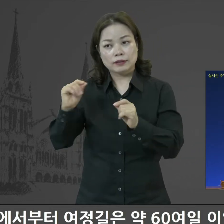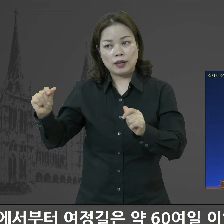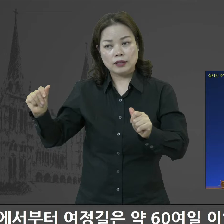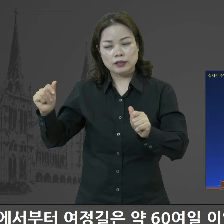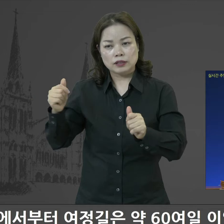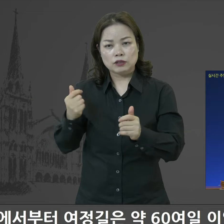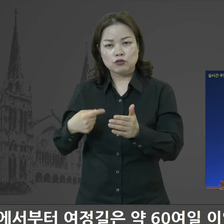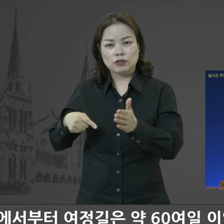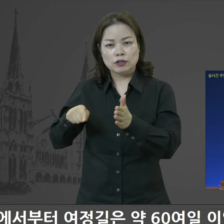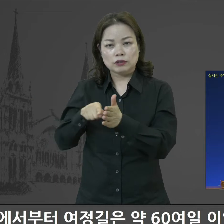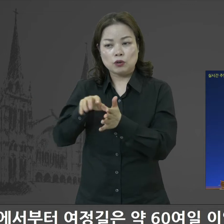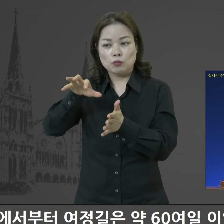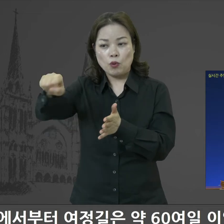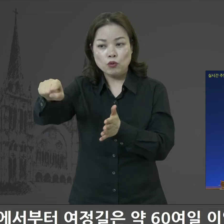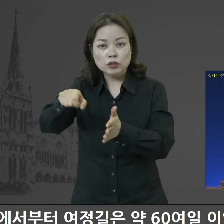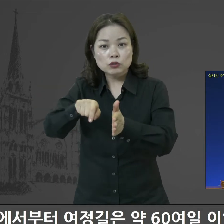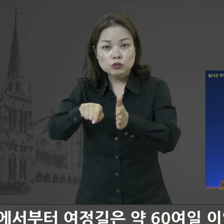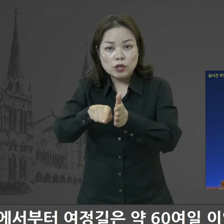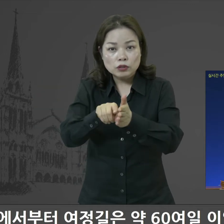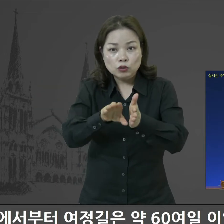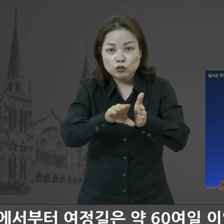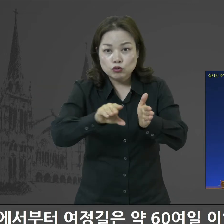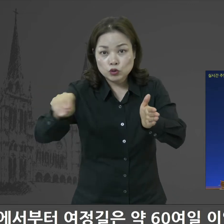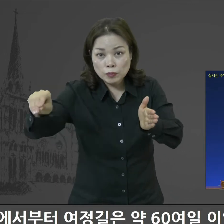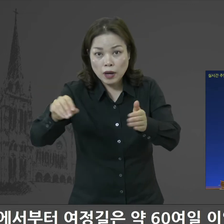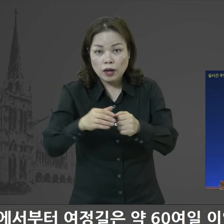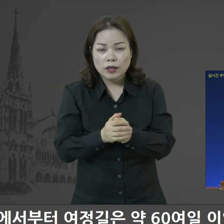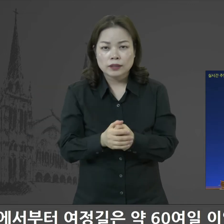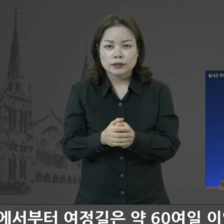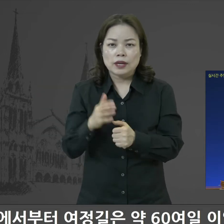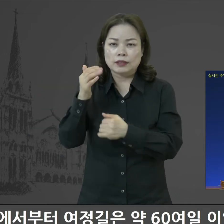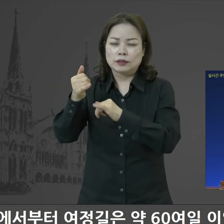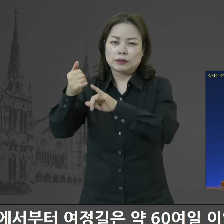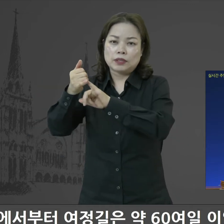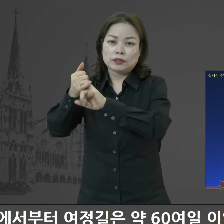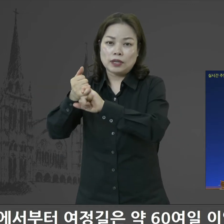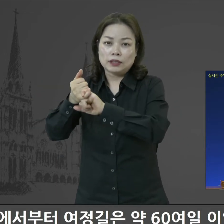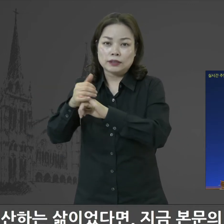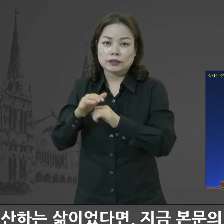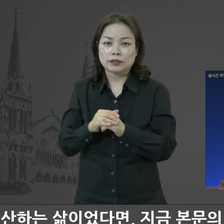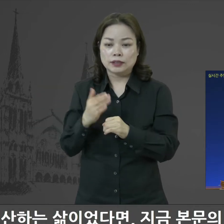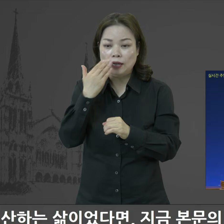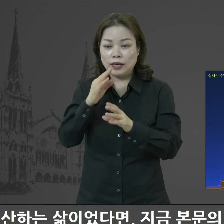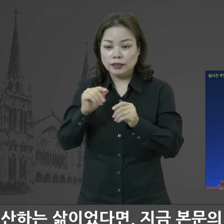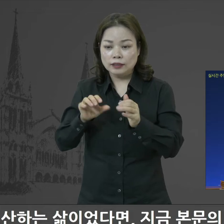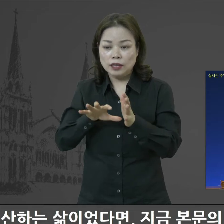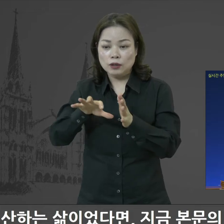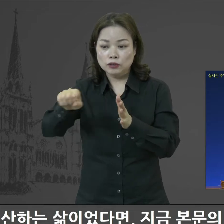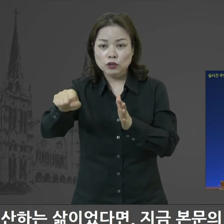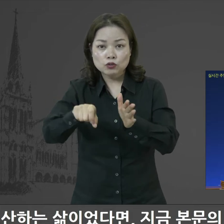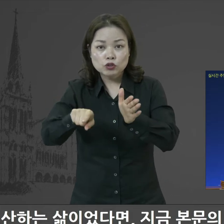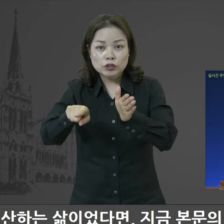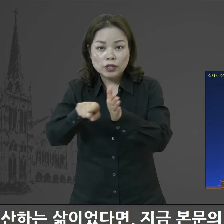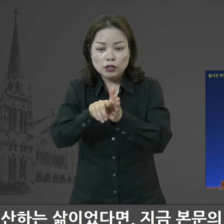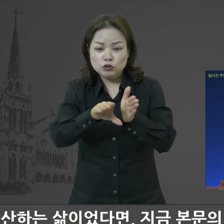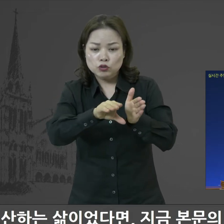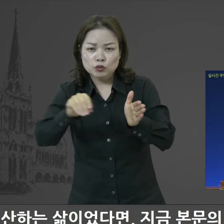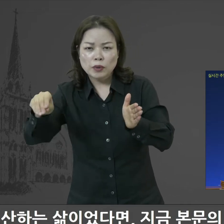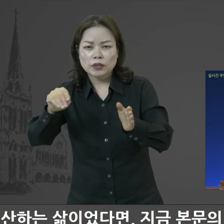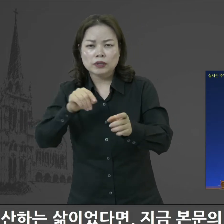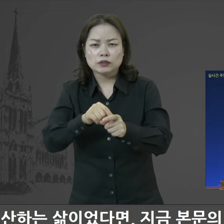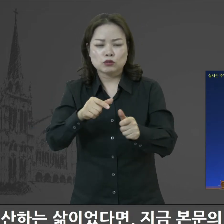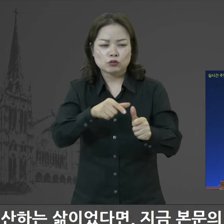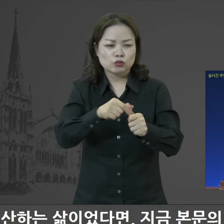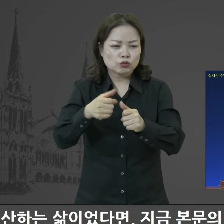향해서 출발합니다. 하나님께서 약속하신 그 가나안 땅을 향해서 걸어가는 그 구속사적인 관점에서